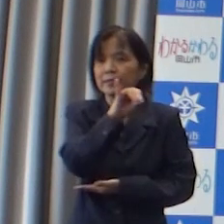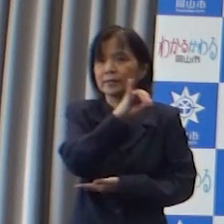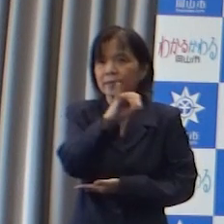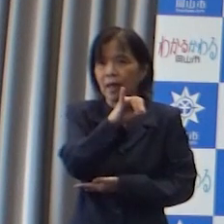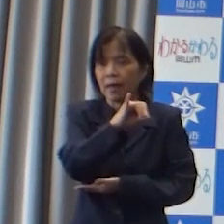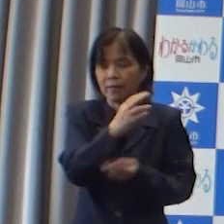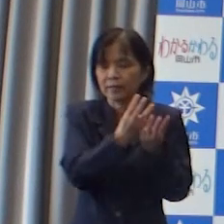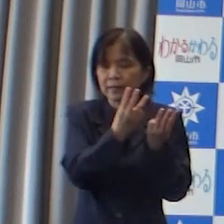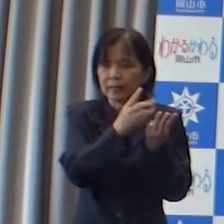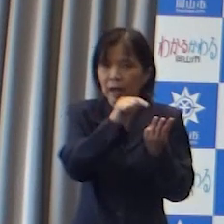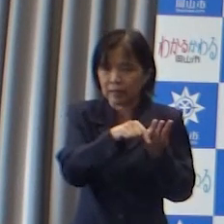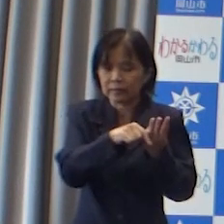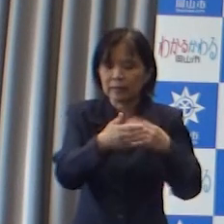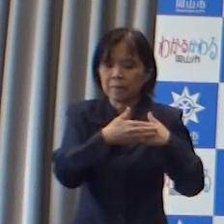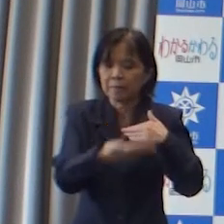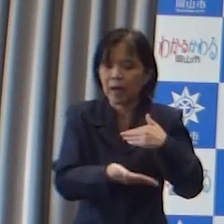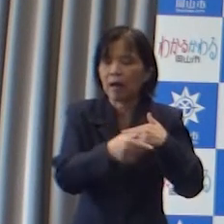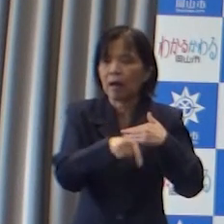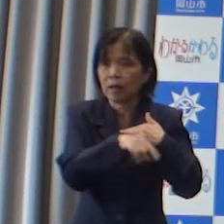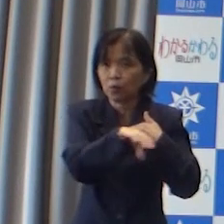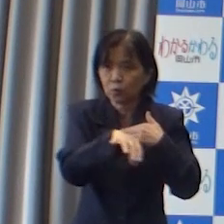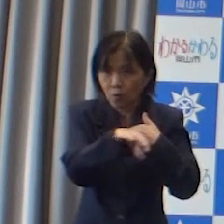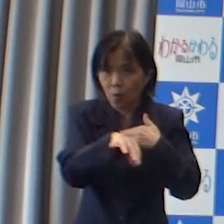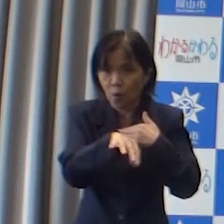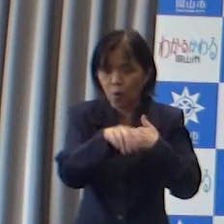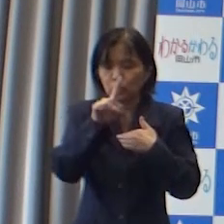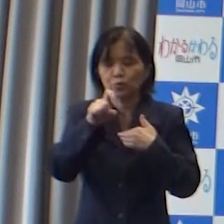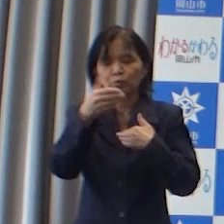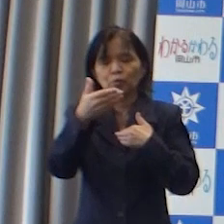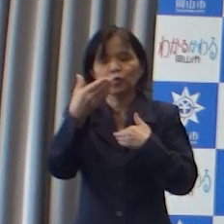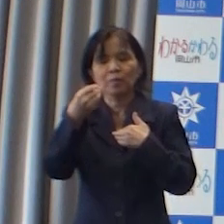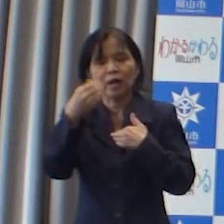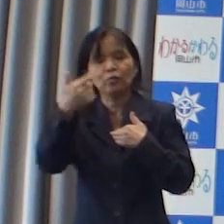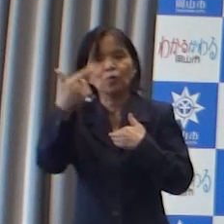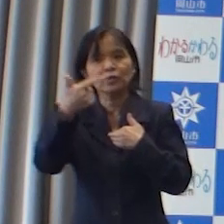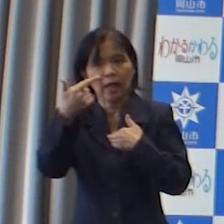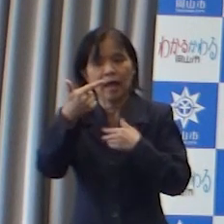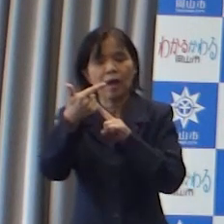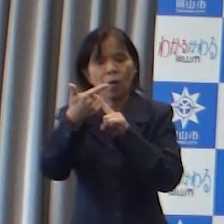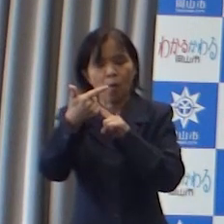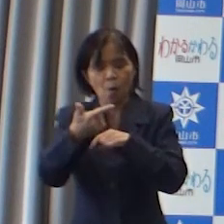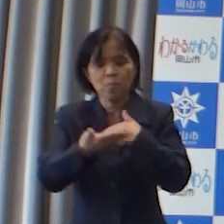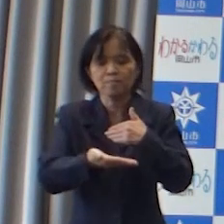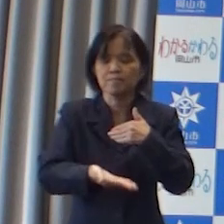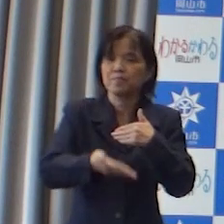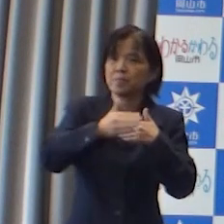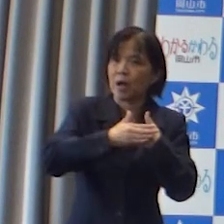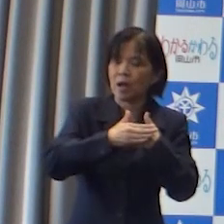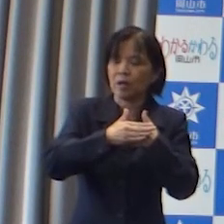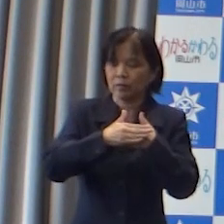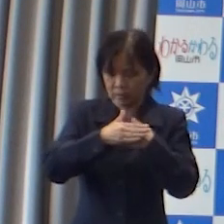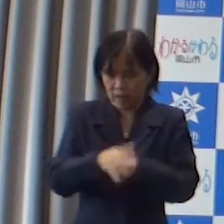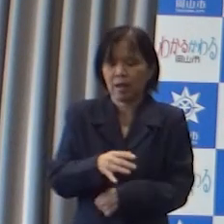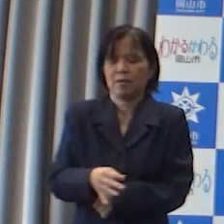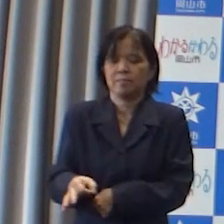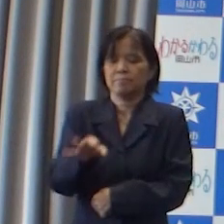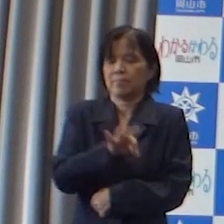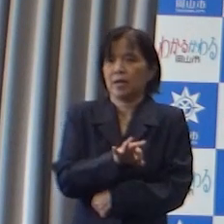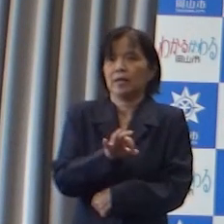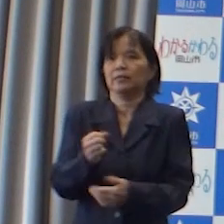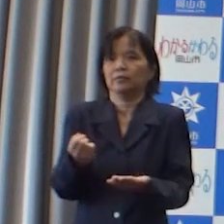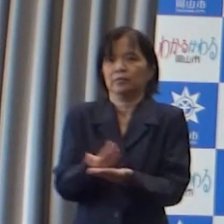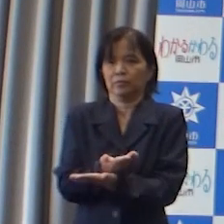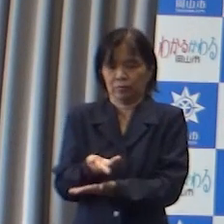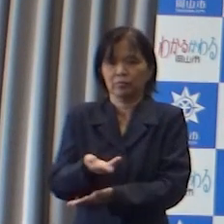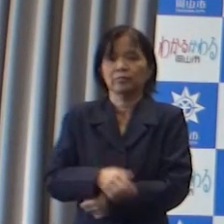1千回から不足する19万6千回分の接種費用等にかかる経費を補正計上いた